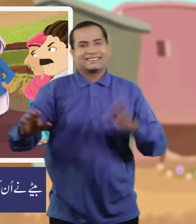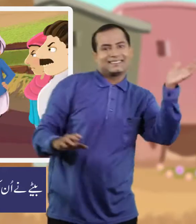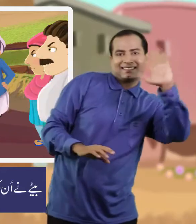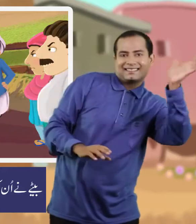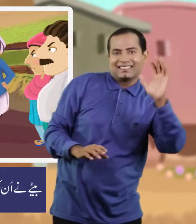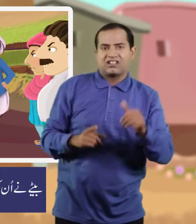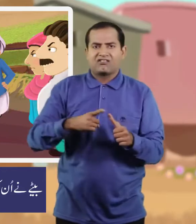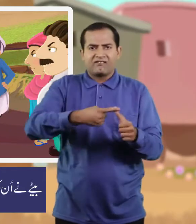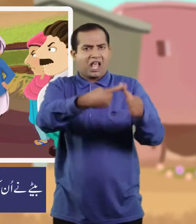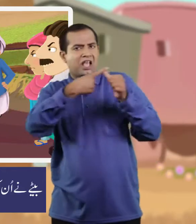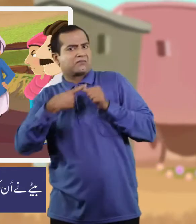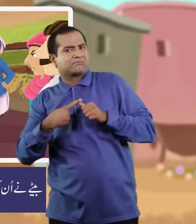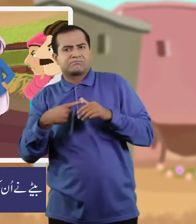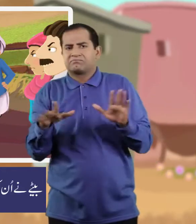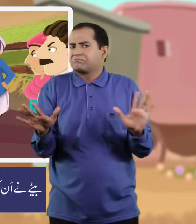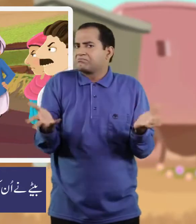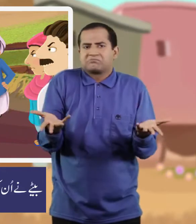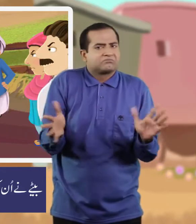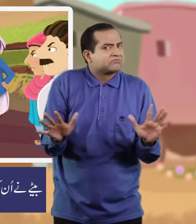उन्होंने वापस हाथ ना हिलाया.